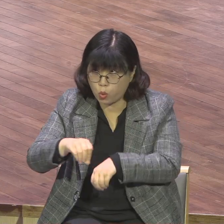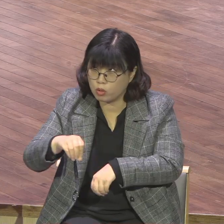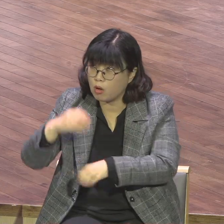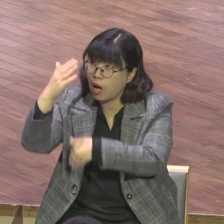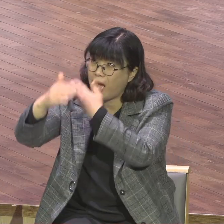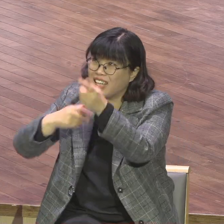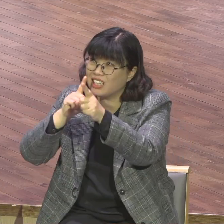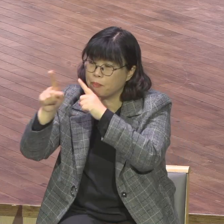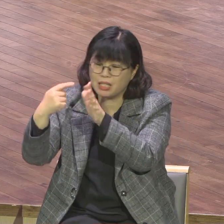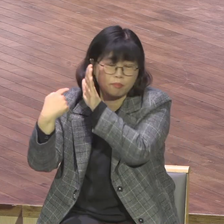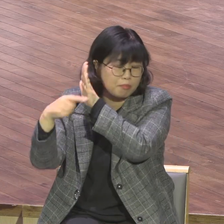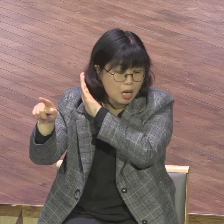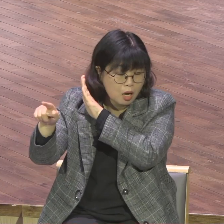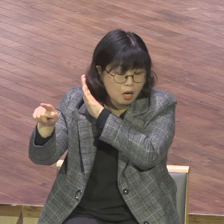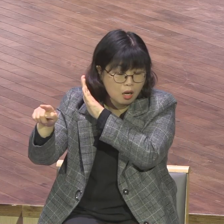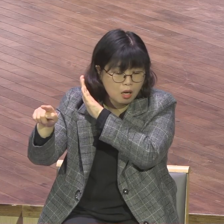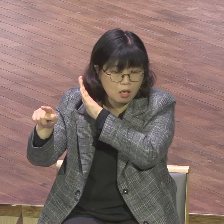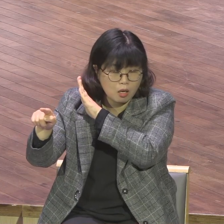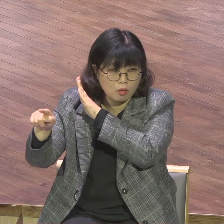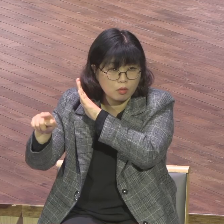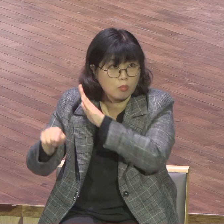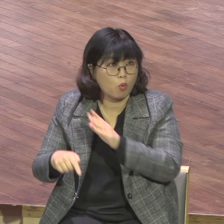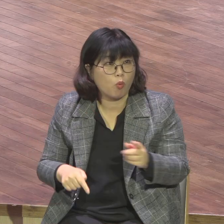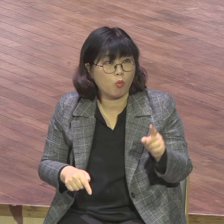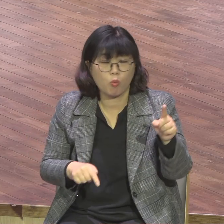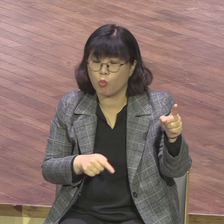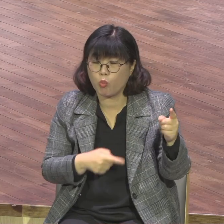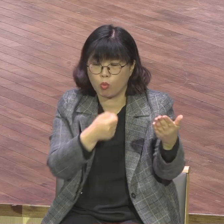부모가 예수를 안 믿는데 불신자인데